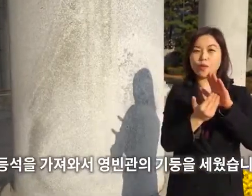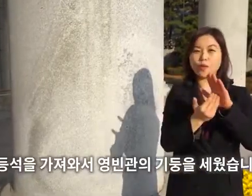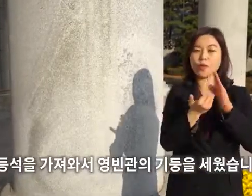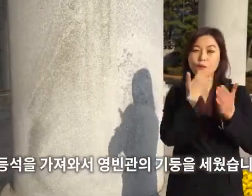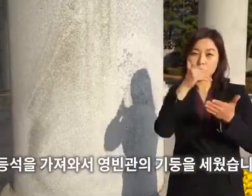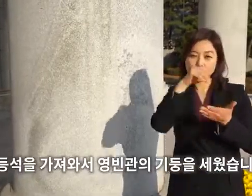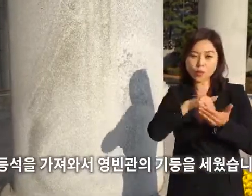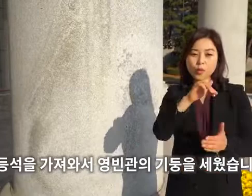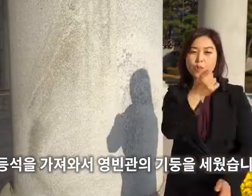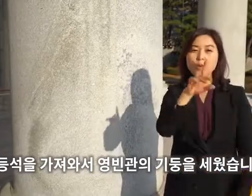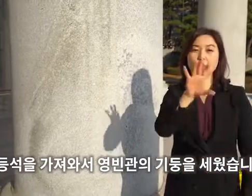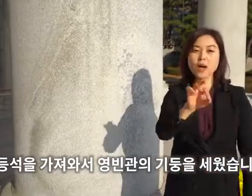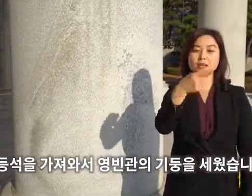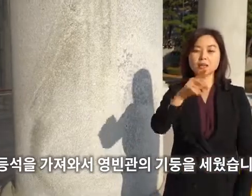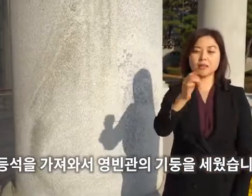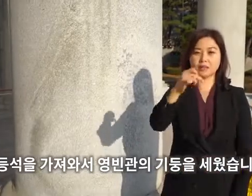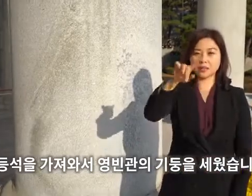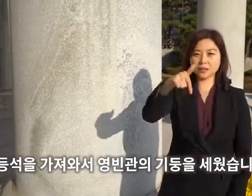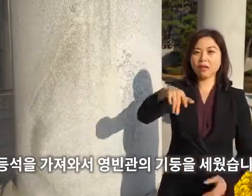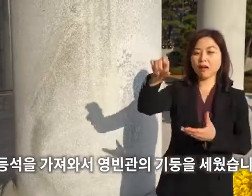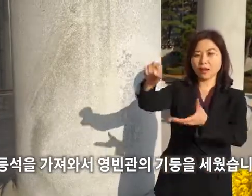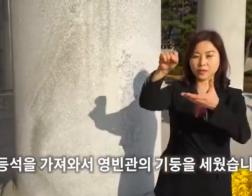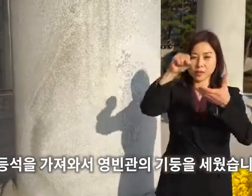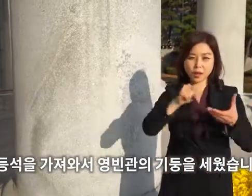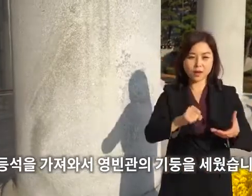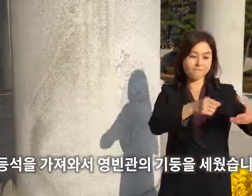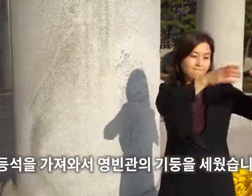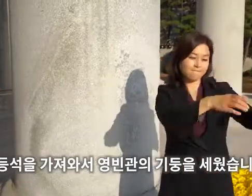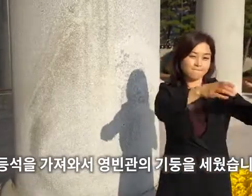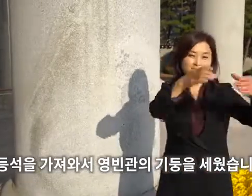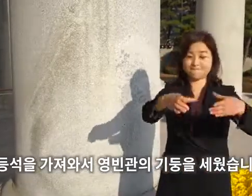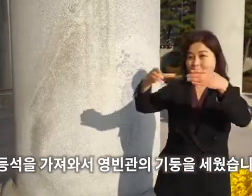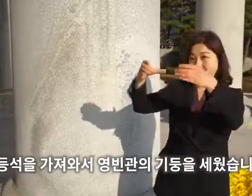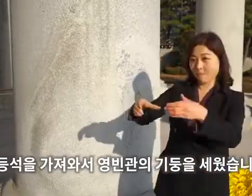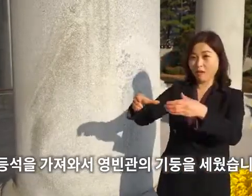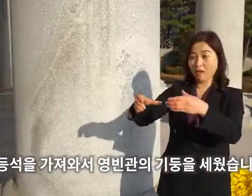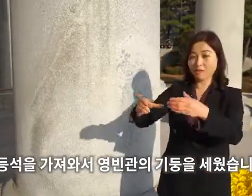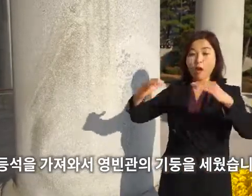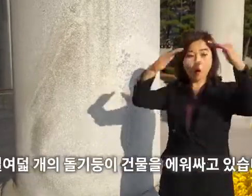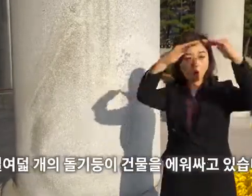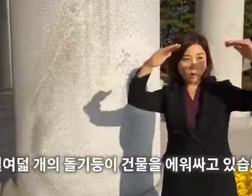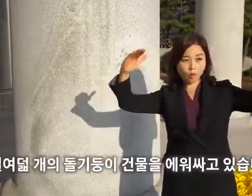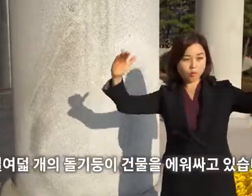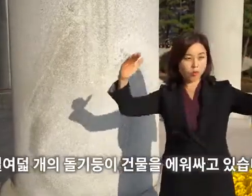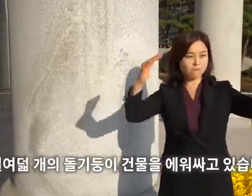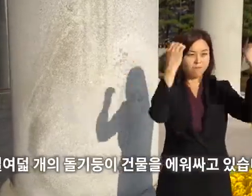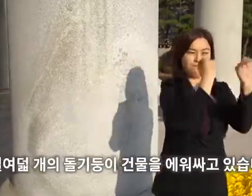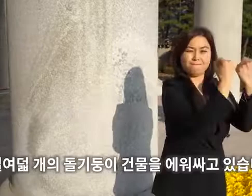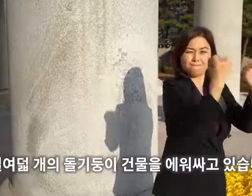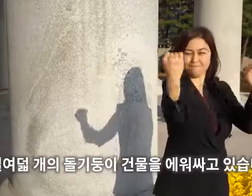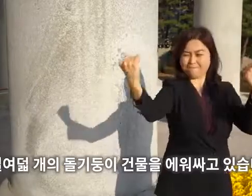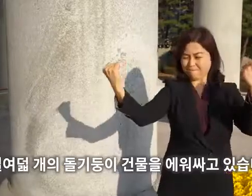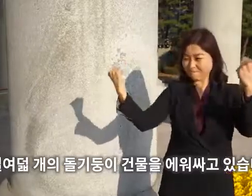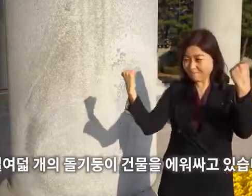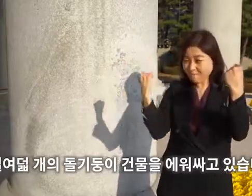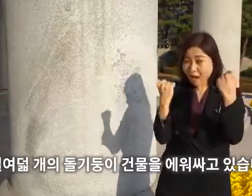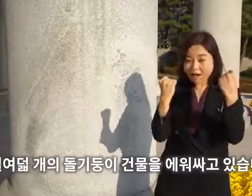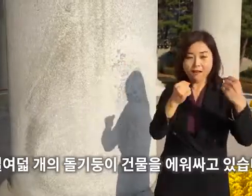황등석을 가져와서 영빈관에 기둥을 세웠습니다. 총 18개의